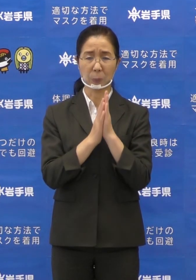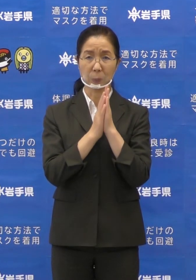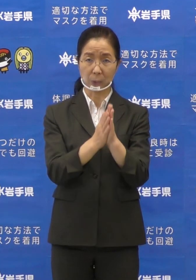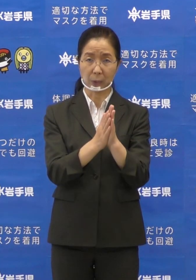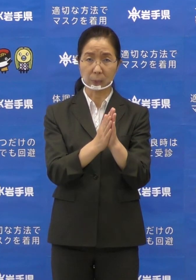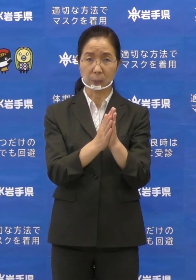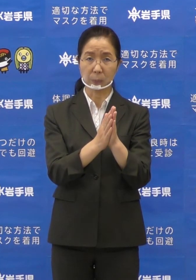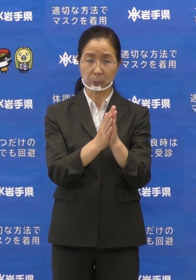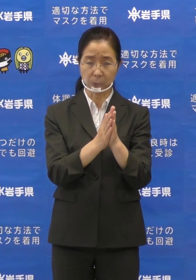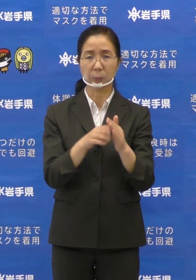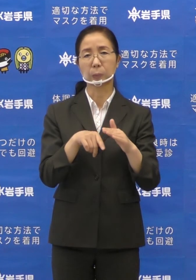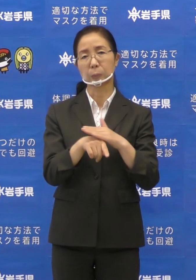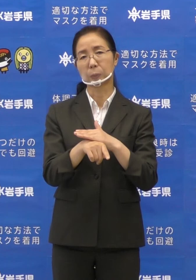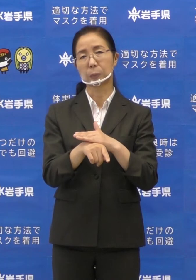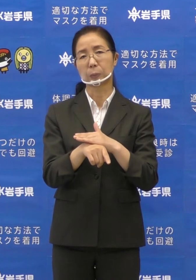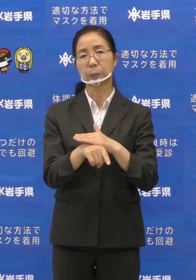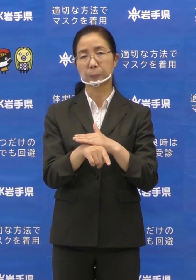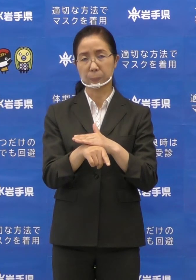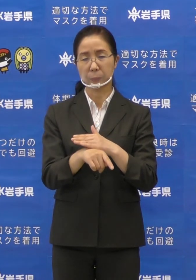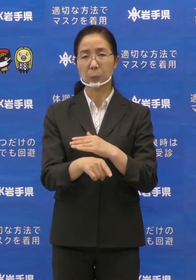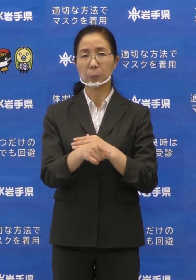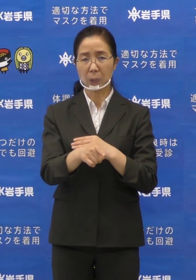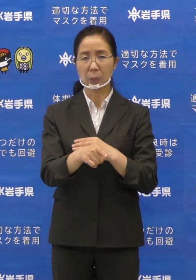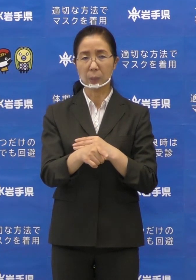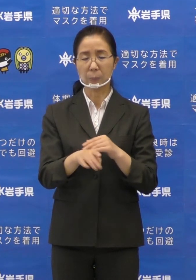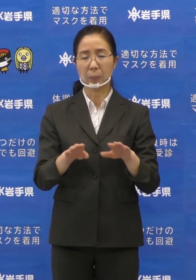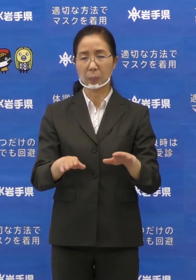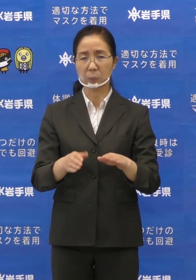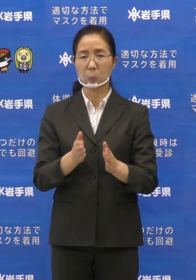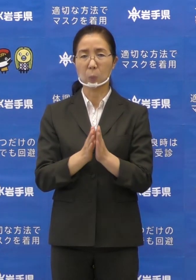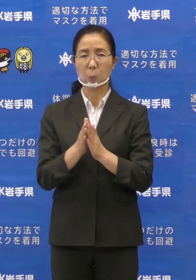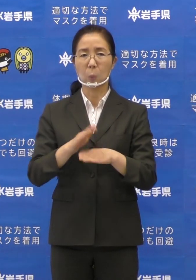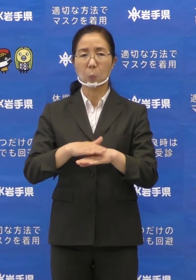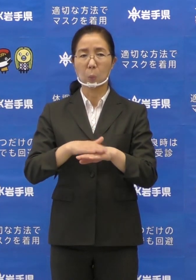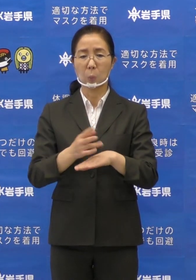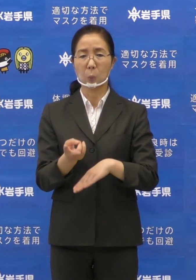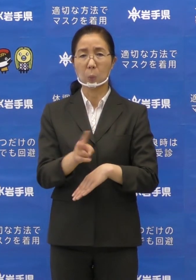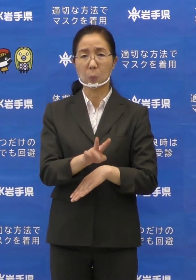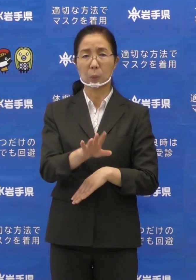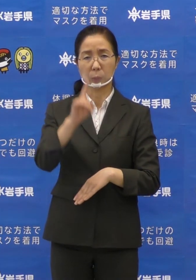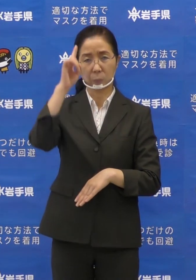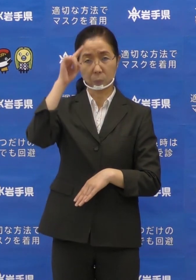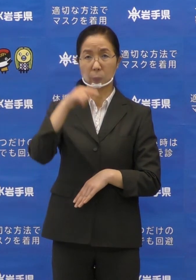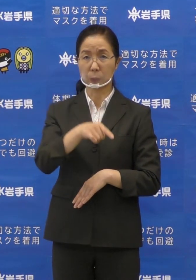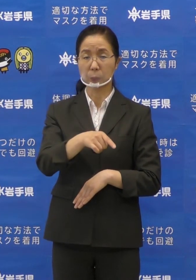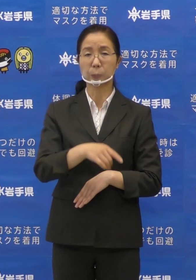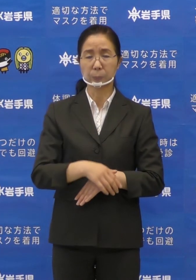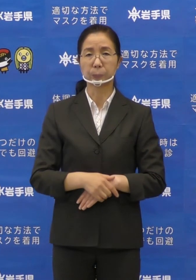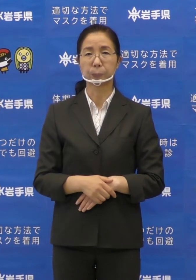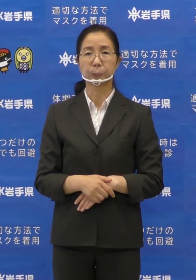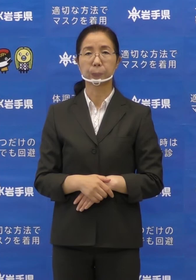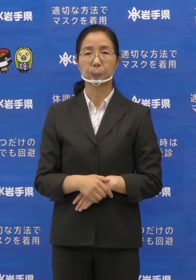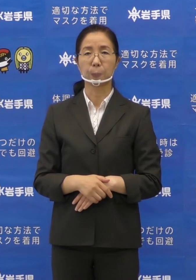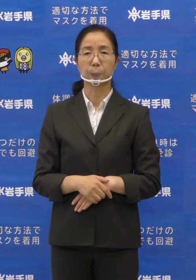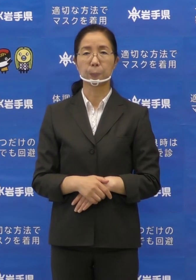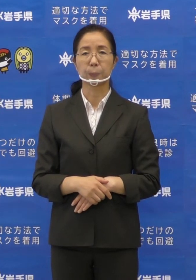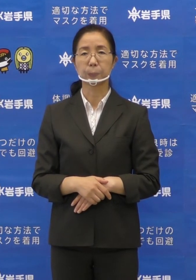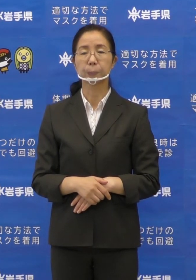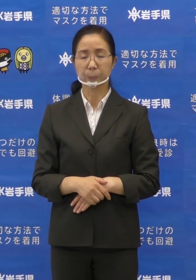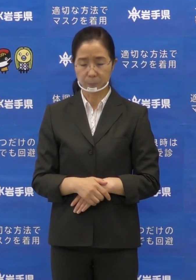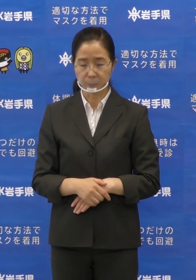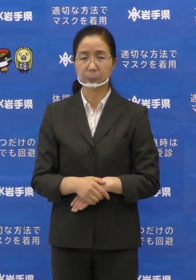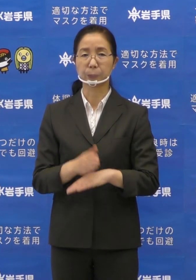を導入するというところが、転換点になると考えます。 わかりました、ありがとうござい